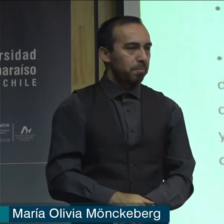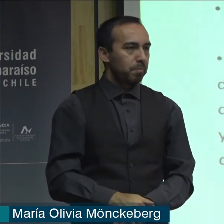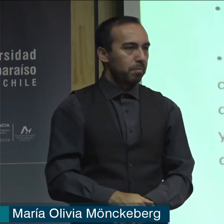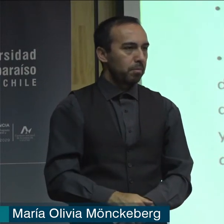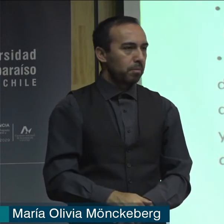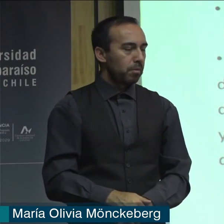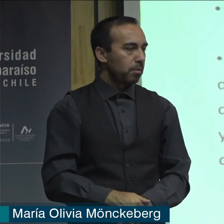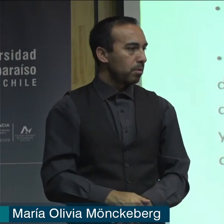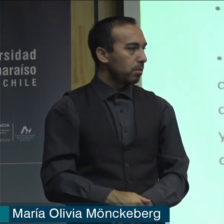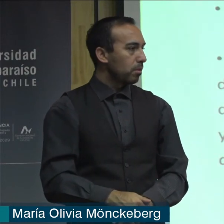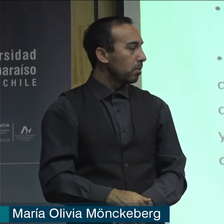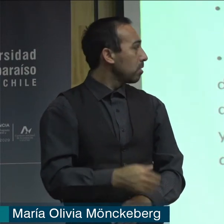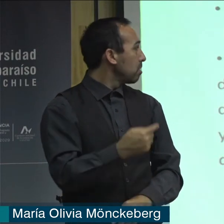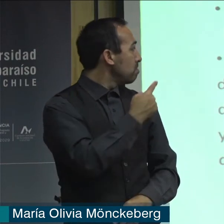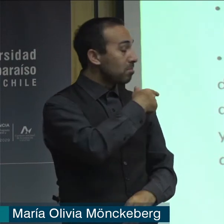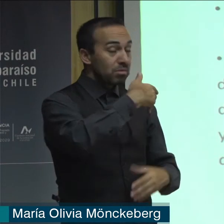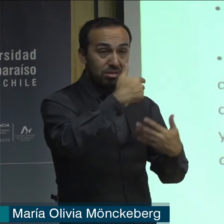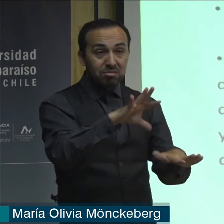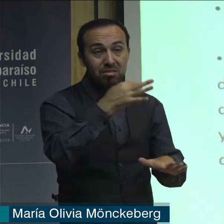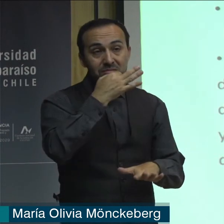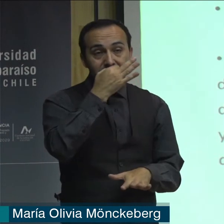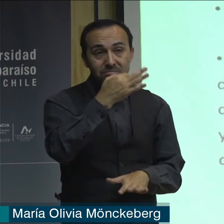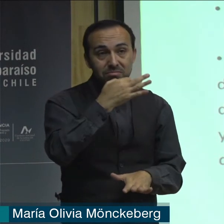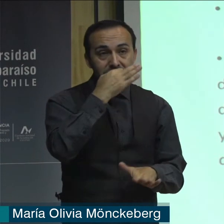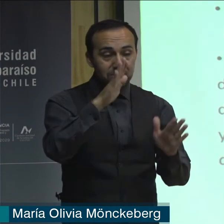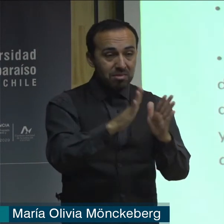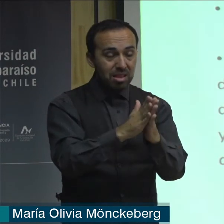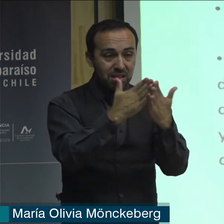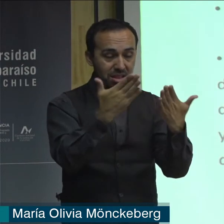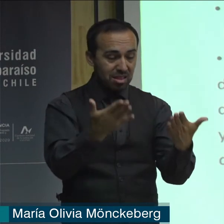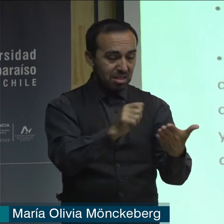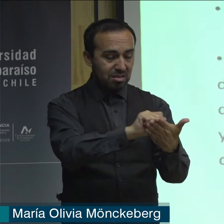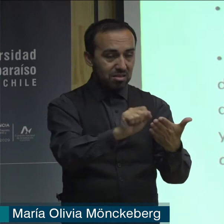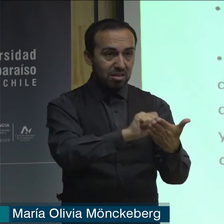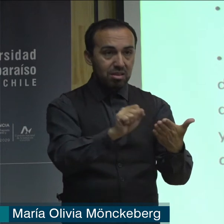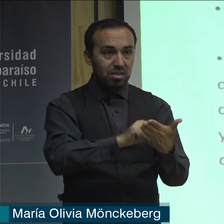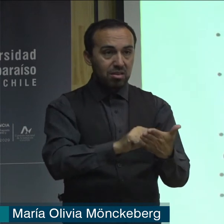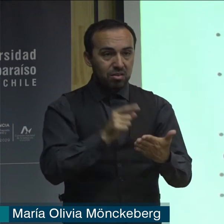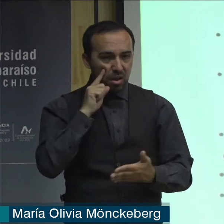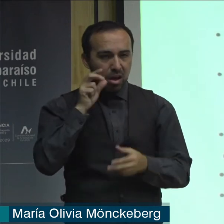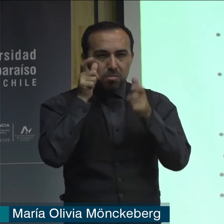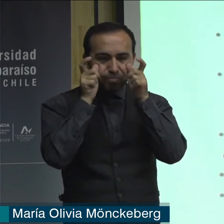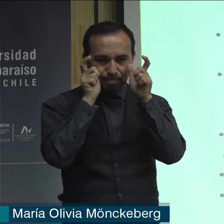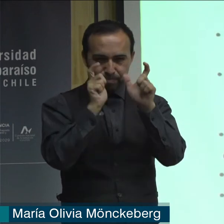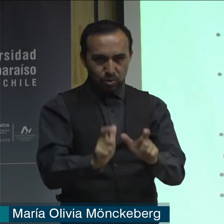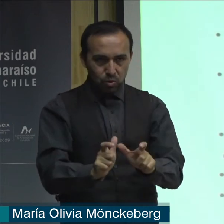esto ya les mencioné lo del libro y las restricciones